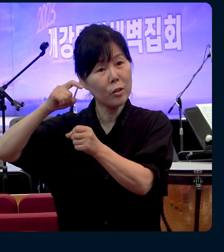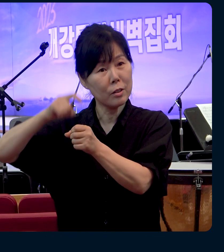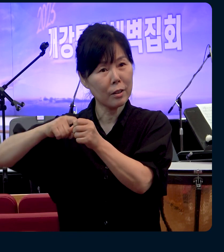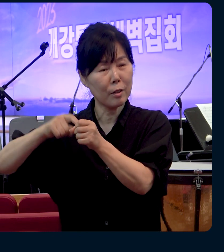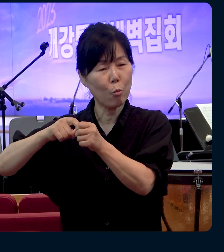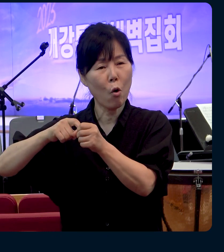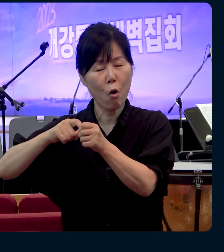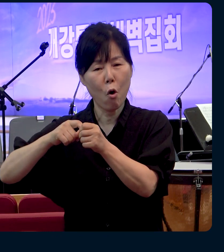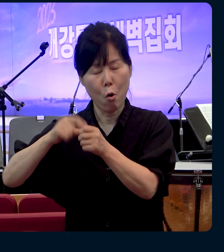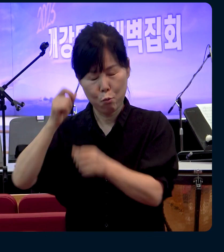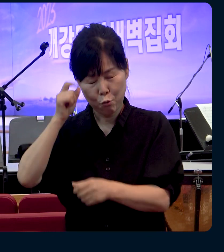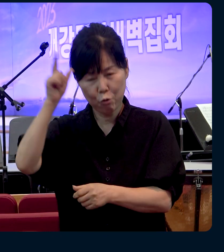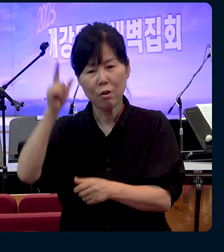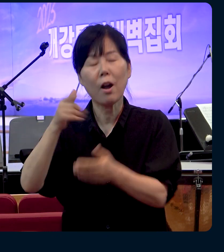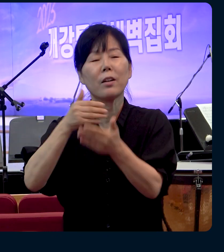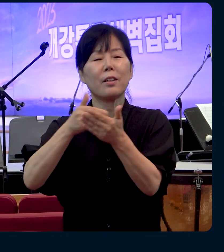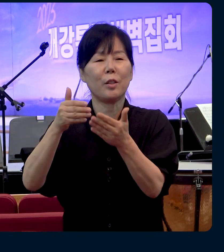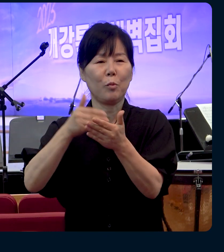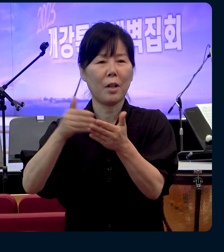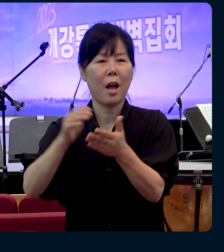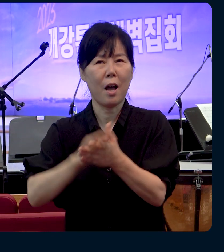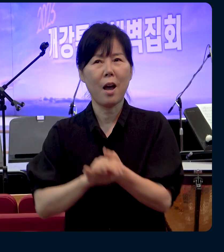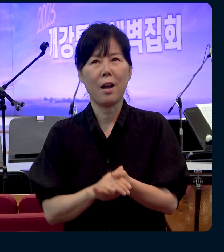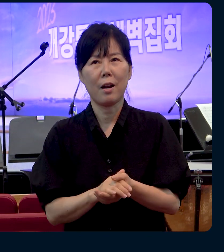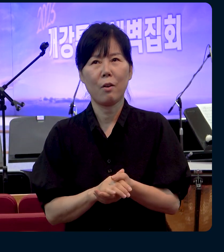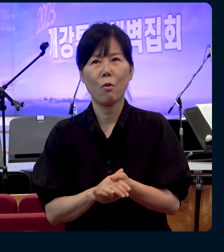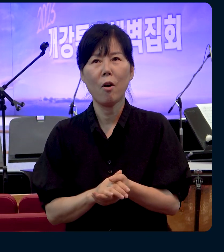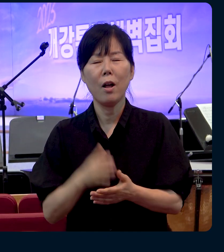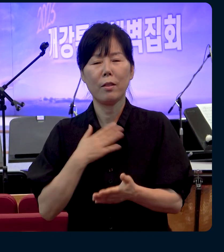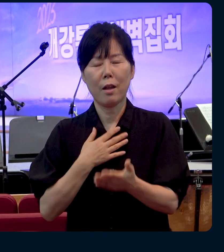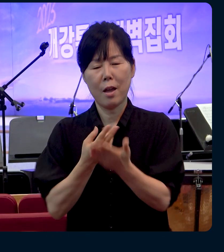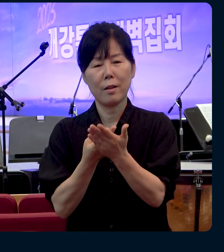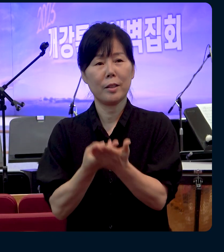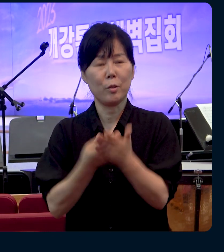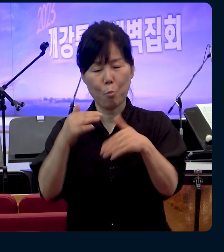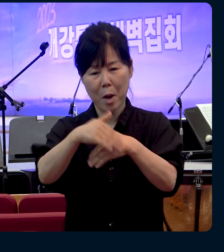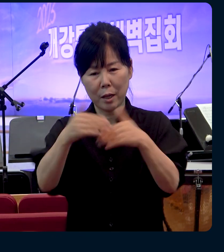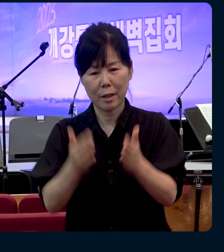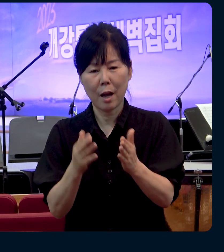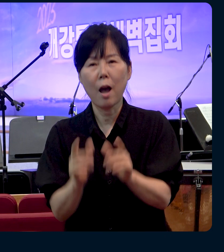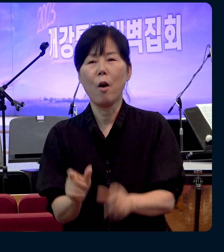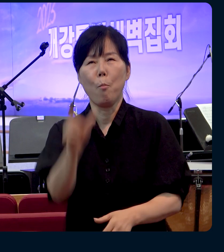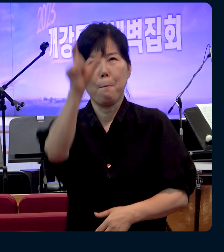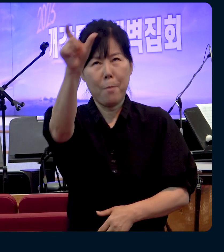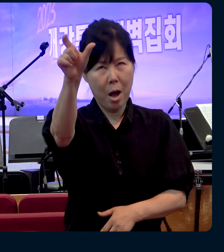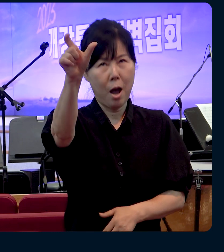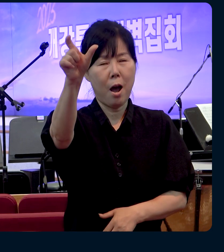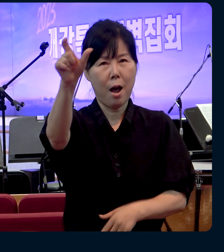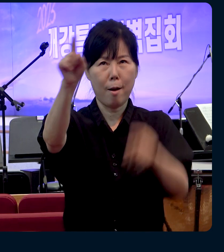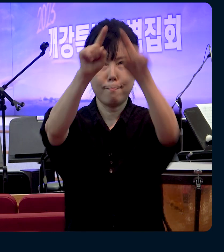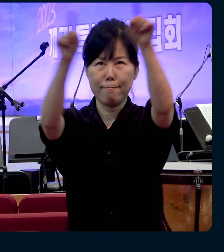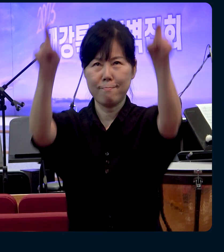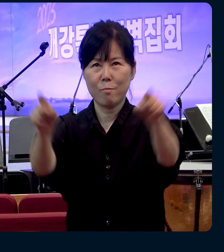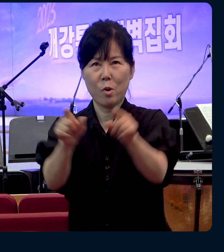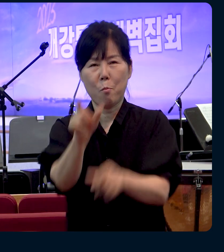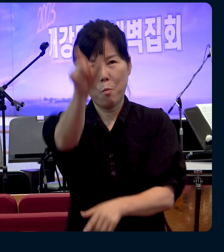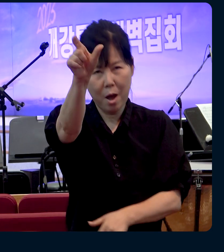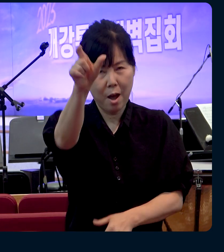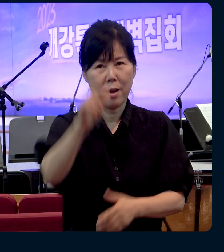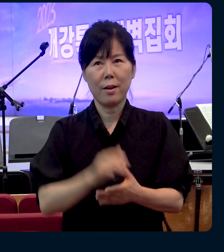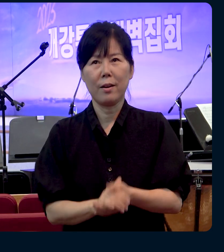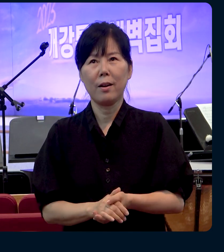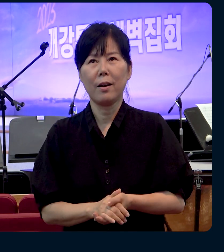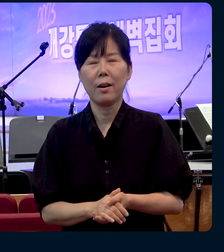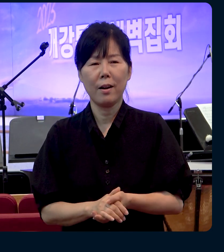영적인 훌륭한 그림이라고 생각하고 그걸 갖다가 딱 우리 침실에다가 걸어놨어요. 모세의 떨기나무 같은 그림. 그런